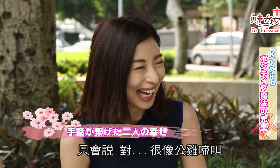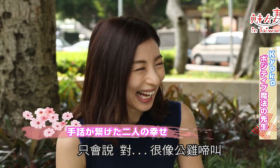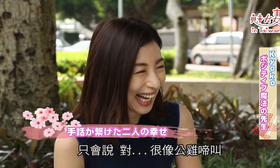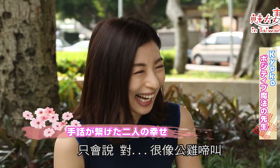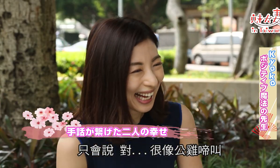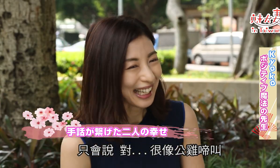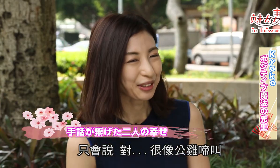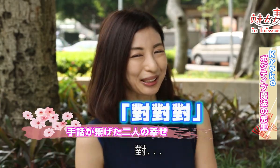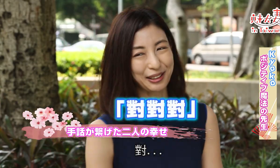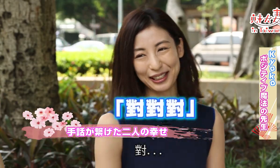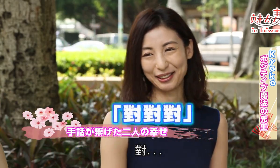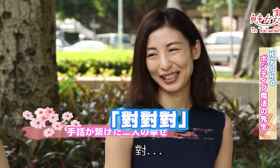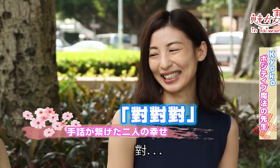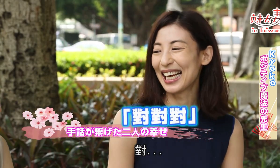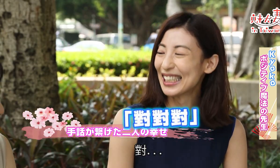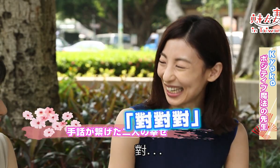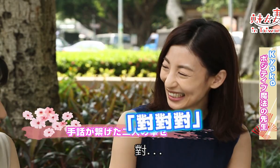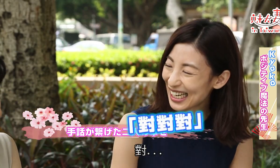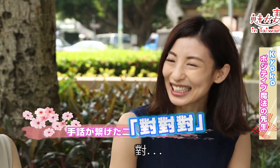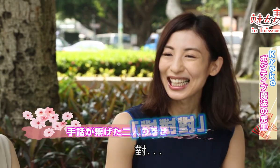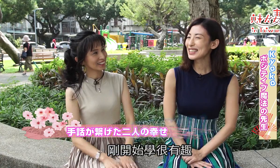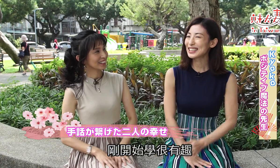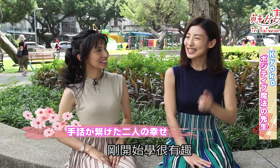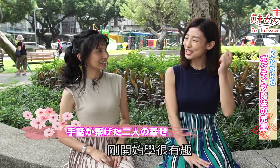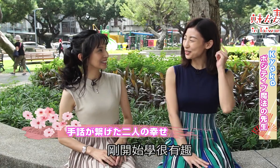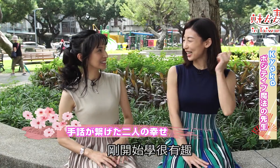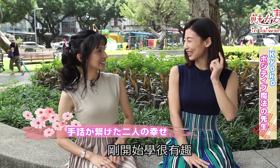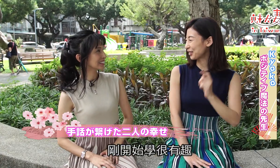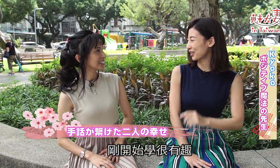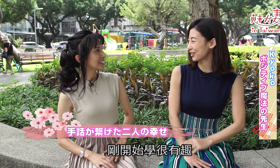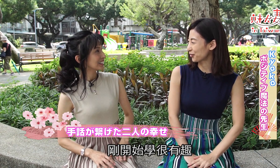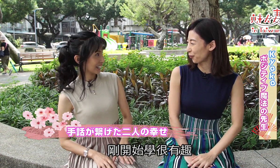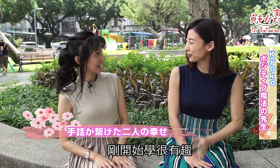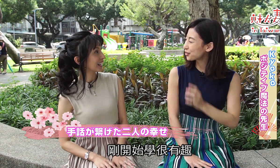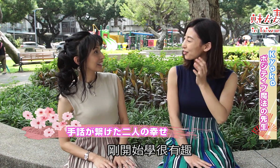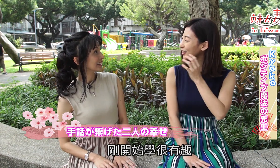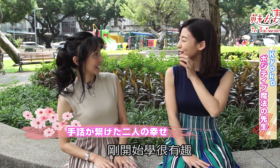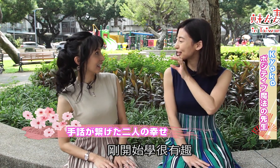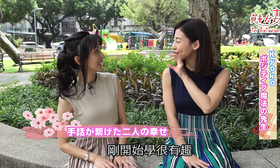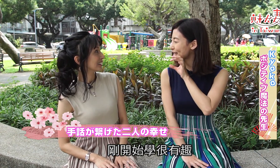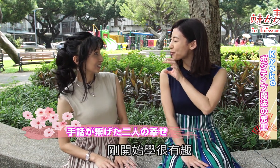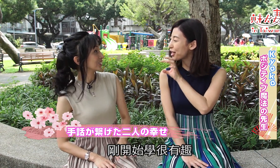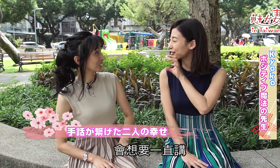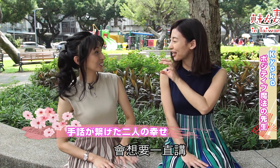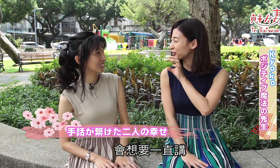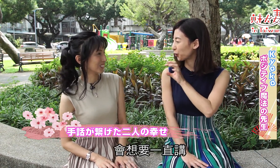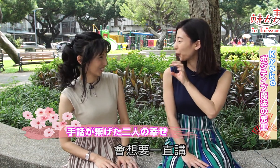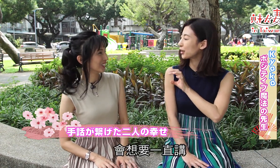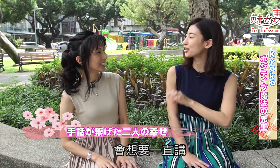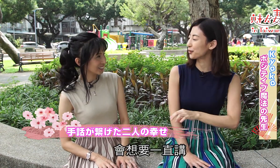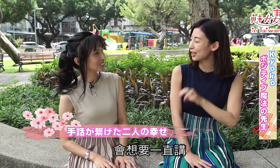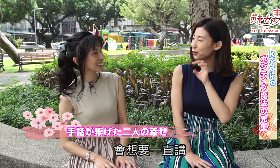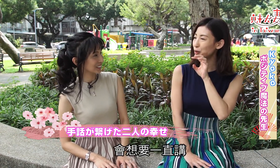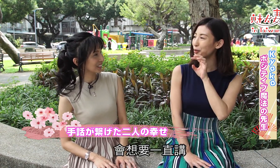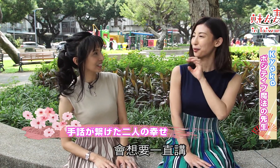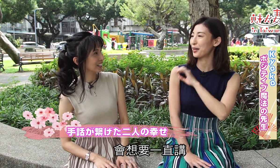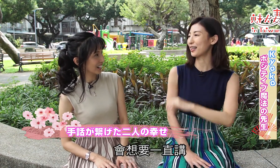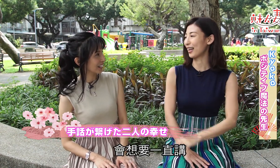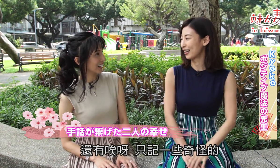してました。 トゥイトゥイトゥイ、 はい、トゥイトゥイトゥイ、 最初に習った時はちょっと面白くて、はい、口ずさみたくなる言葉ですよね。 そうですね、はい、アイ